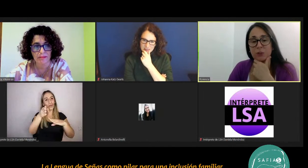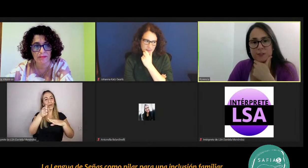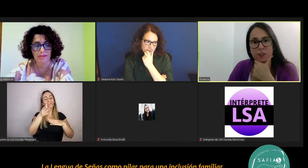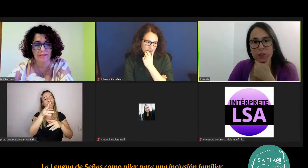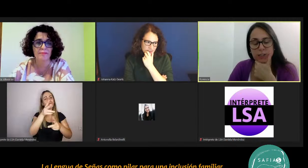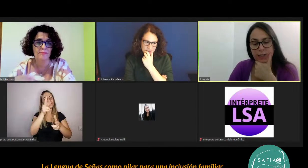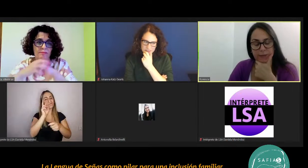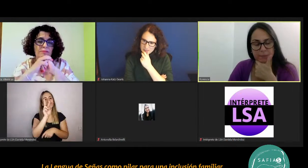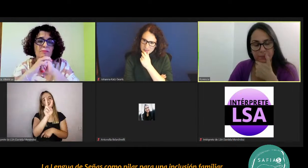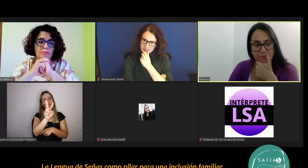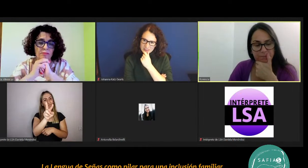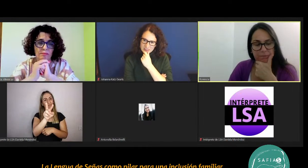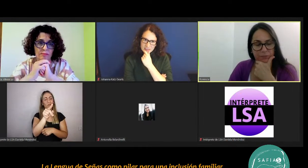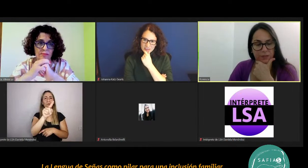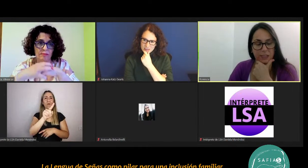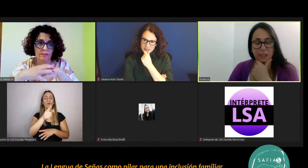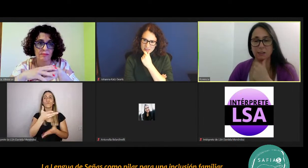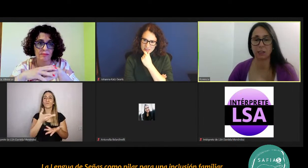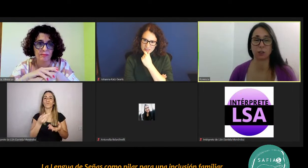la posición